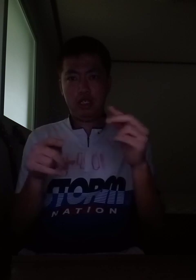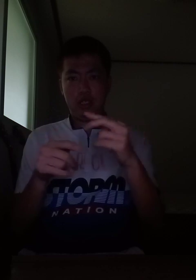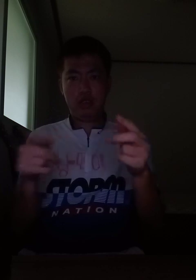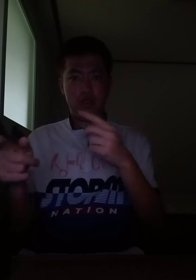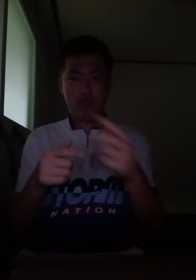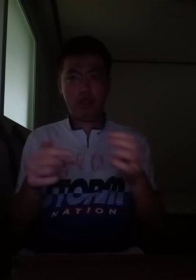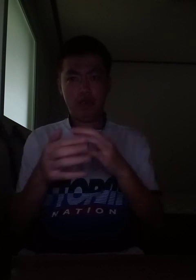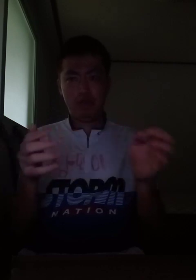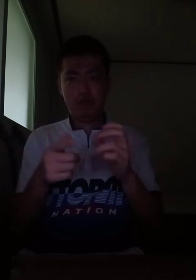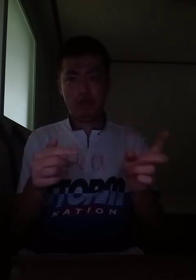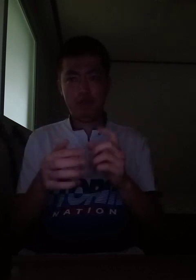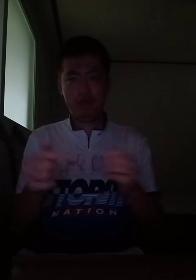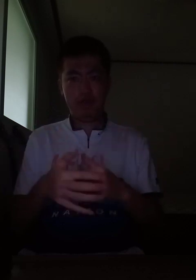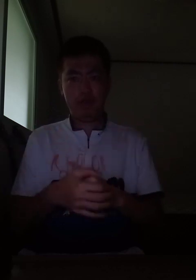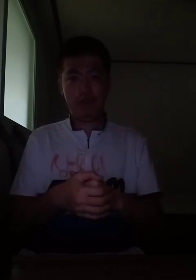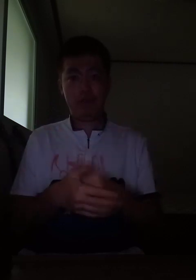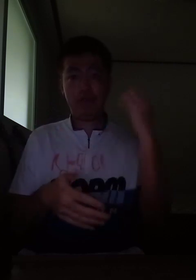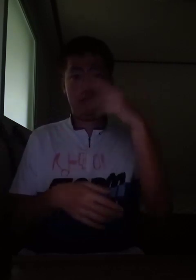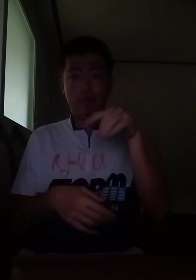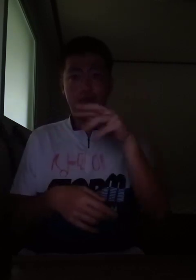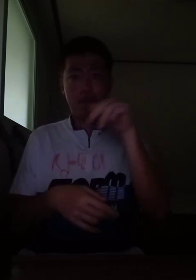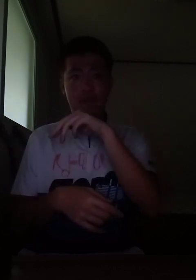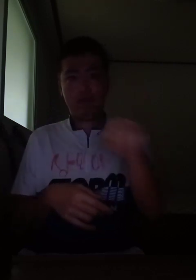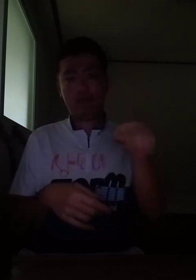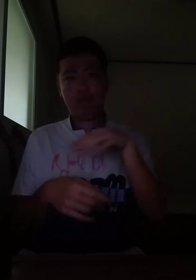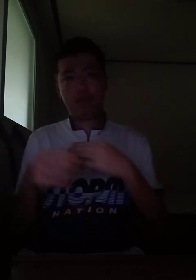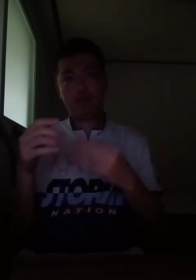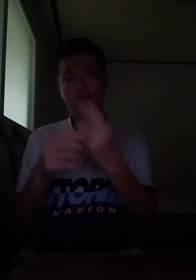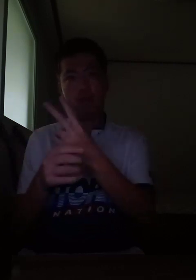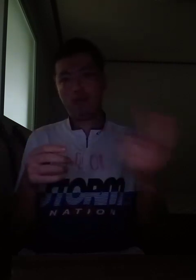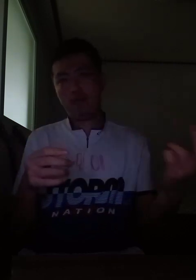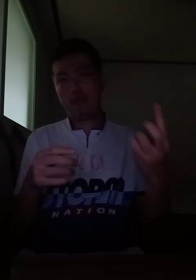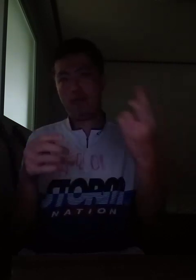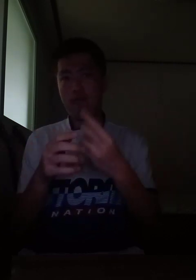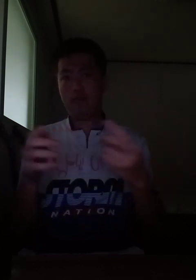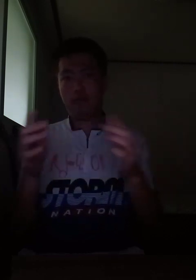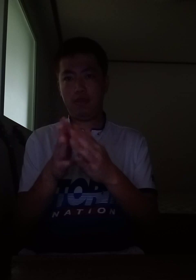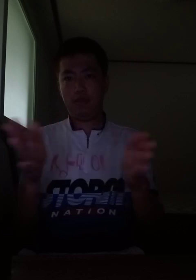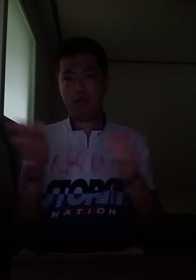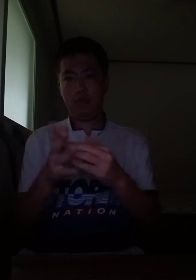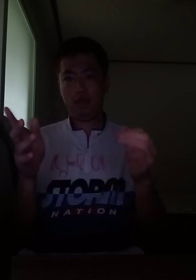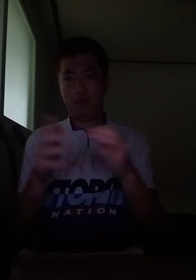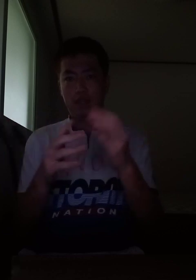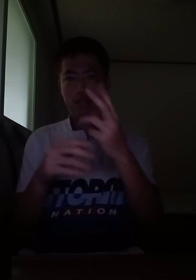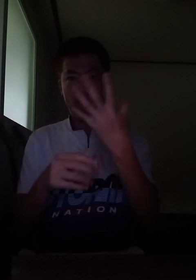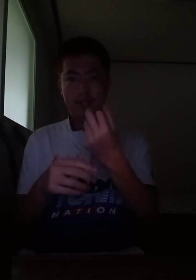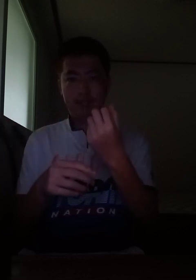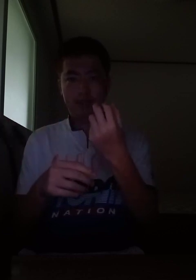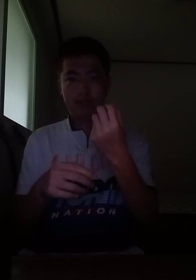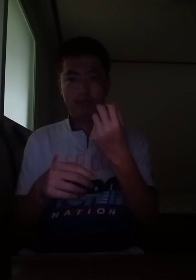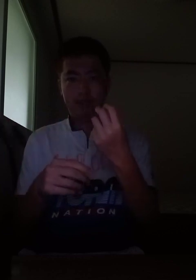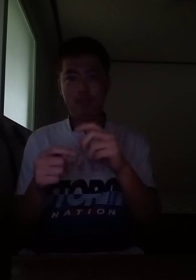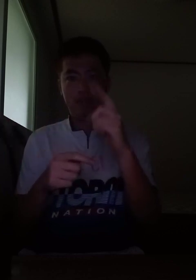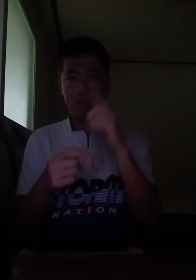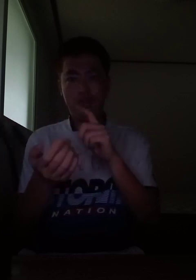범거됐습니다. 화장실 내부에 경찰서 112 상황실로 연결되는 안심벨도 설치돼 있었지만 급작스런